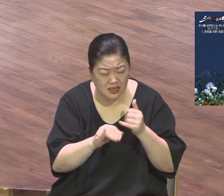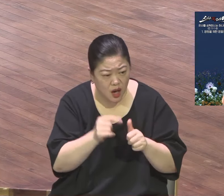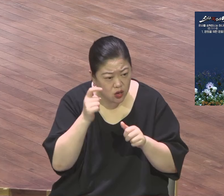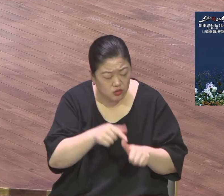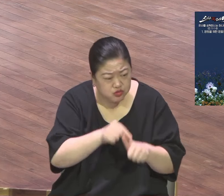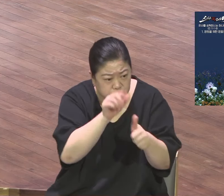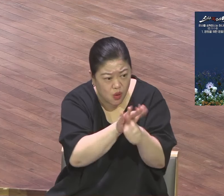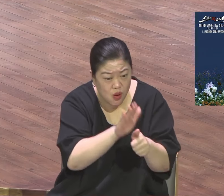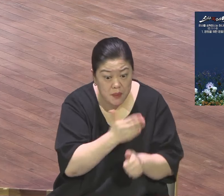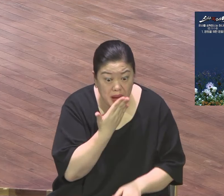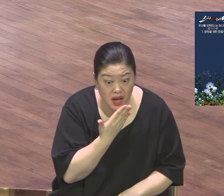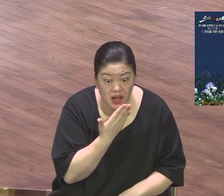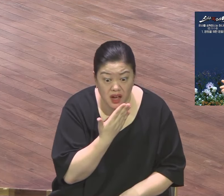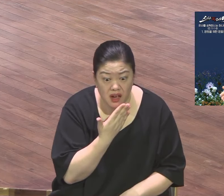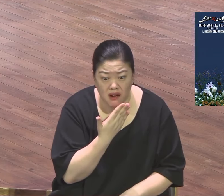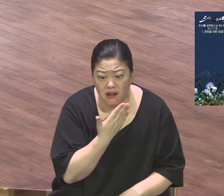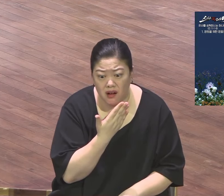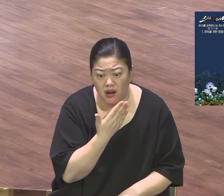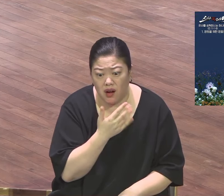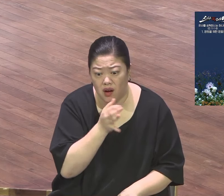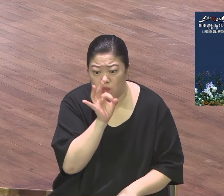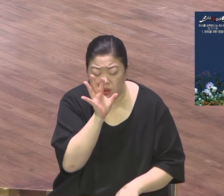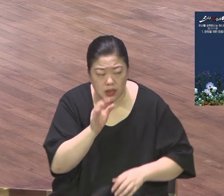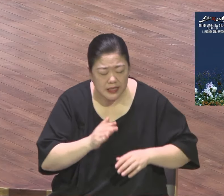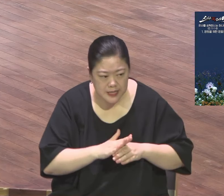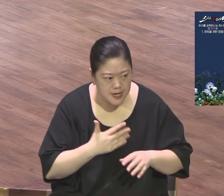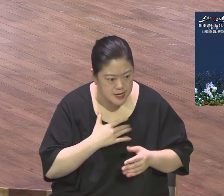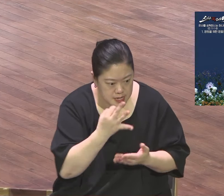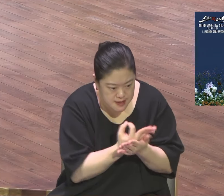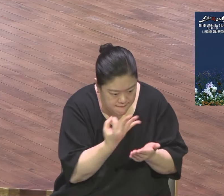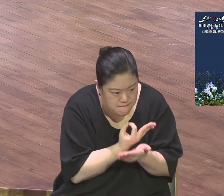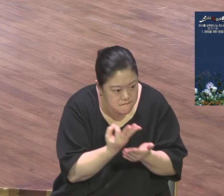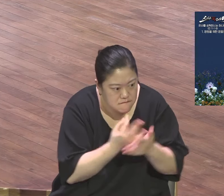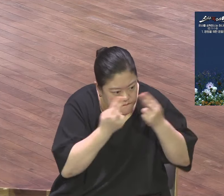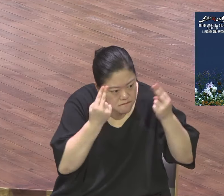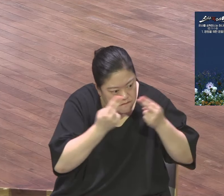사람을 살려야 될, 다른 사람을 살려야 될 이 눈이 보이기 시작해요.